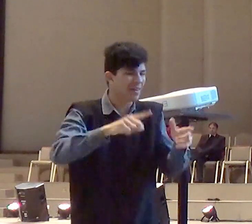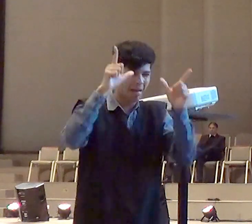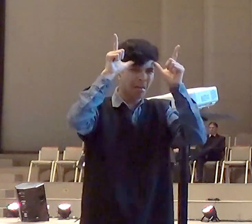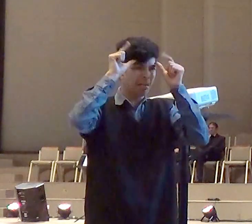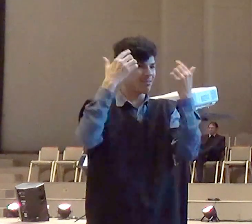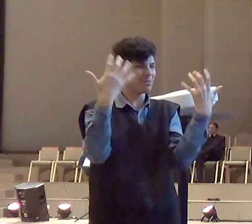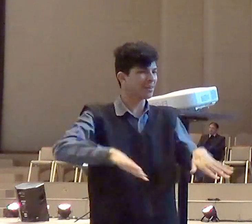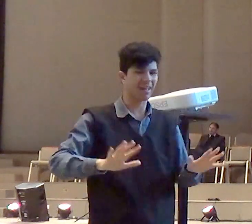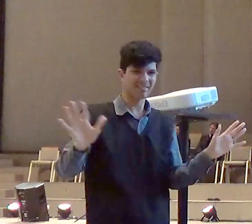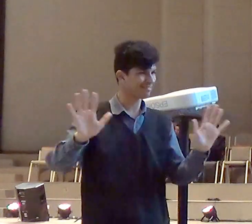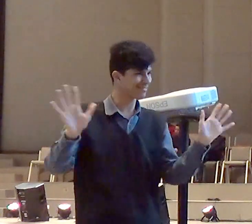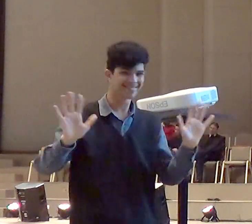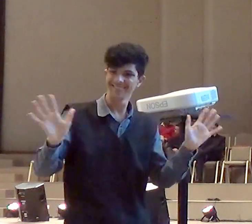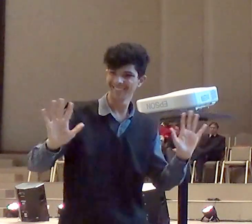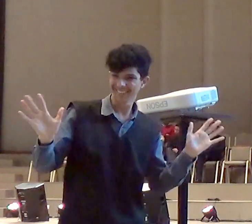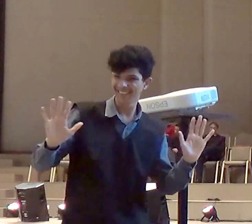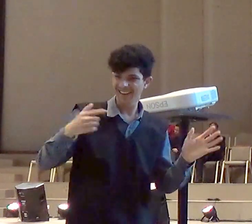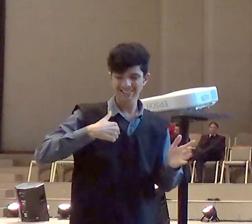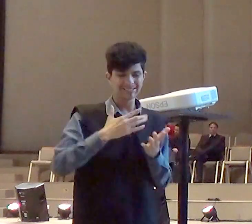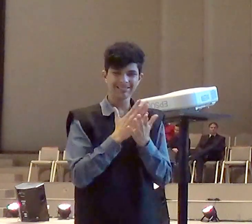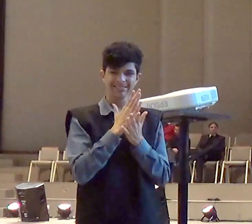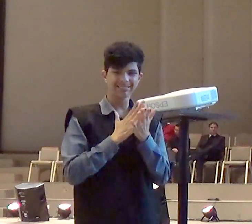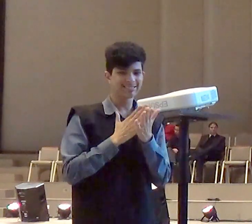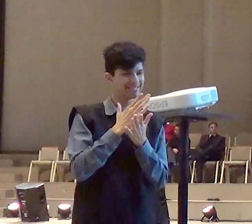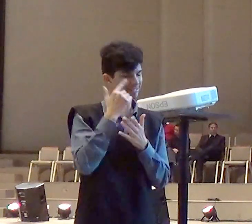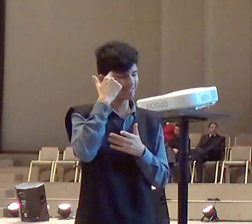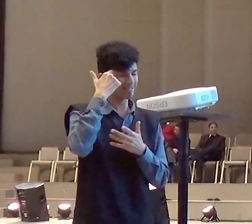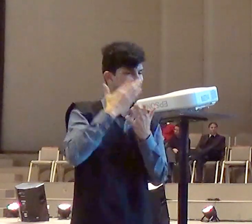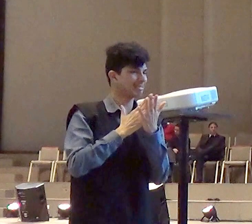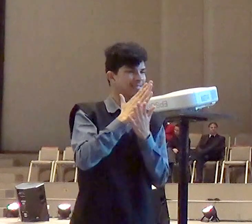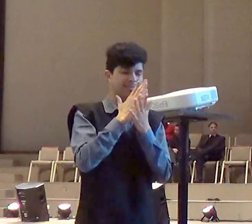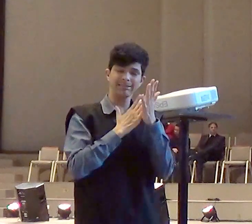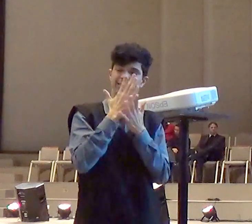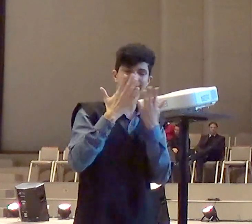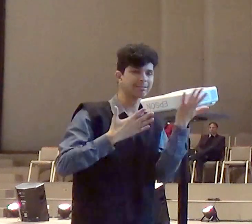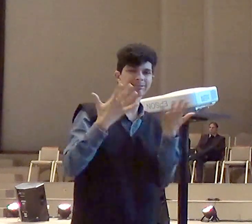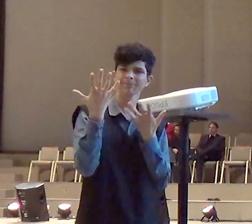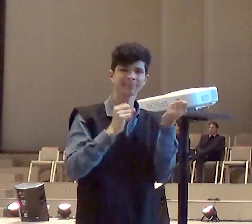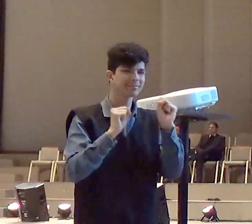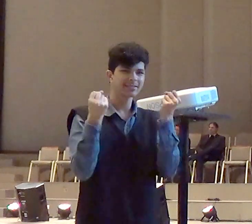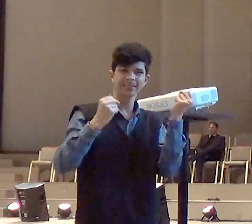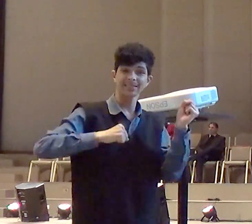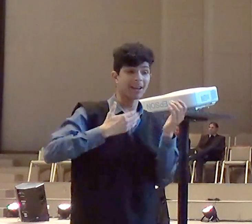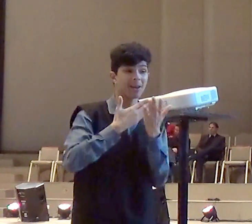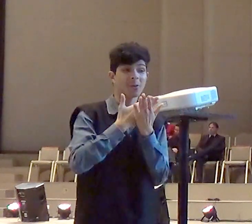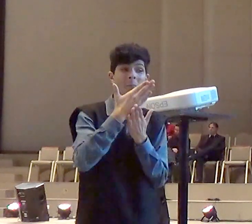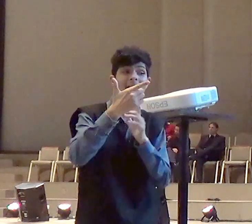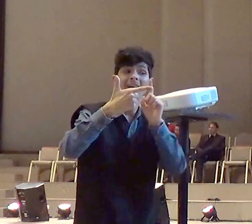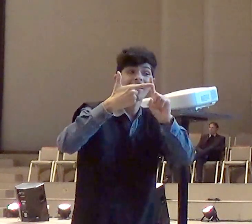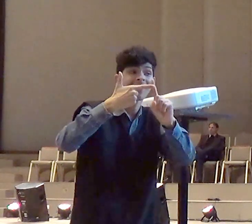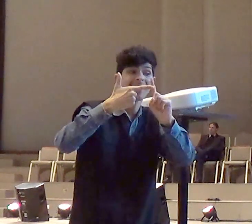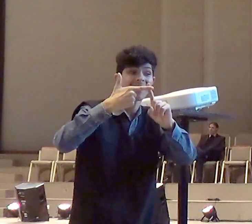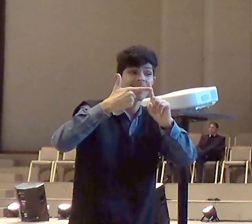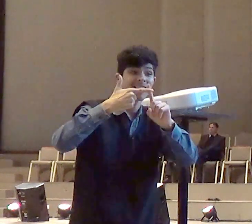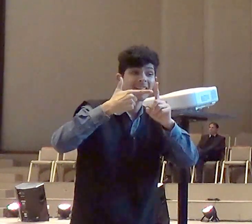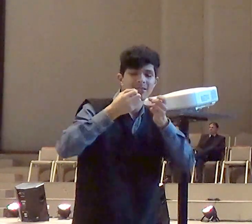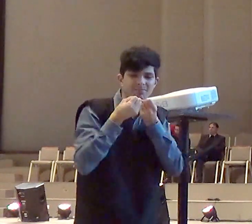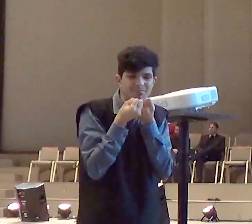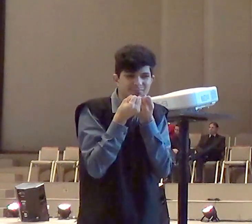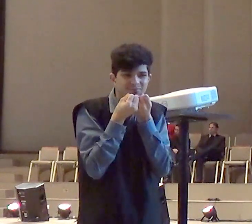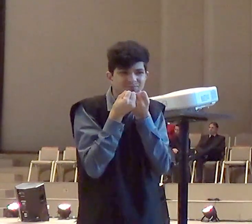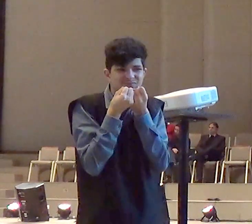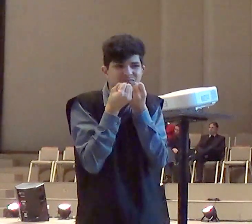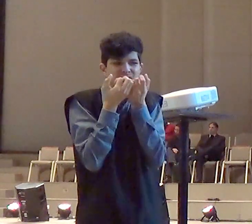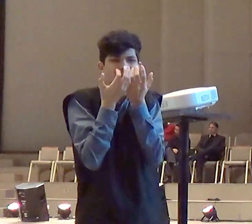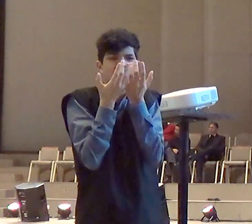E aí a gente não consegue conter Dentro da Cabeça a gente começa a falar e